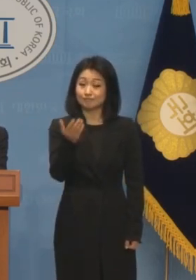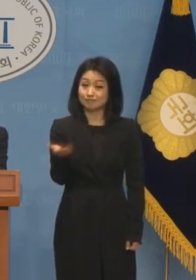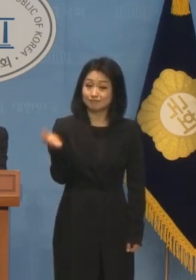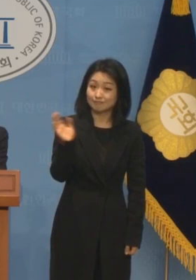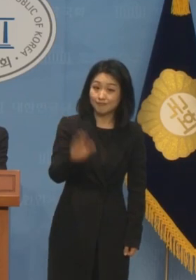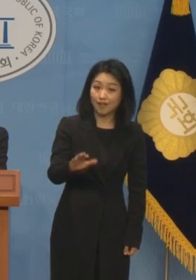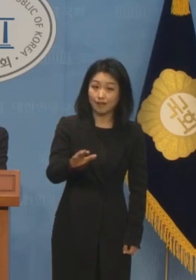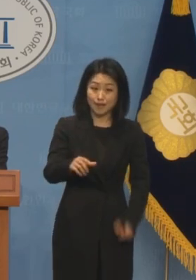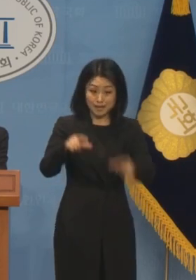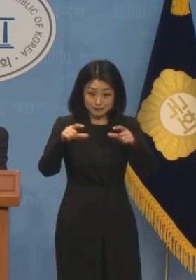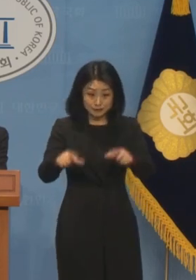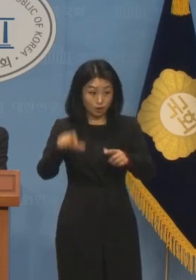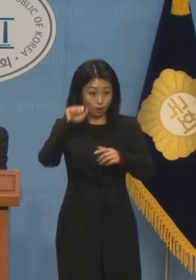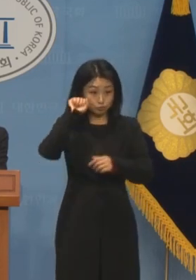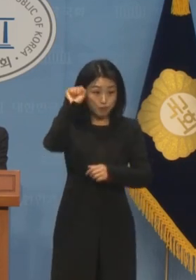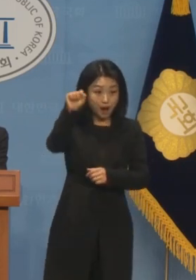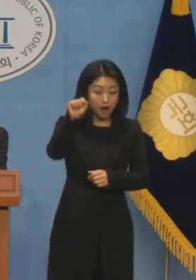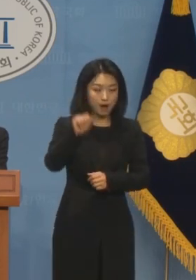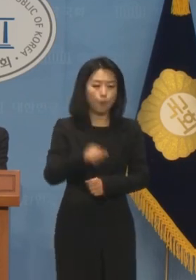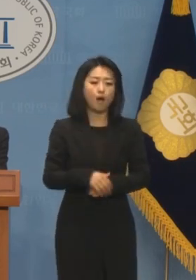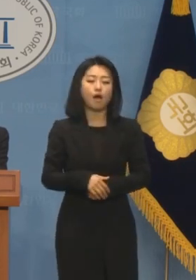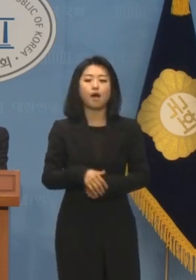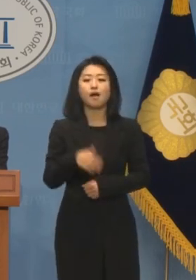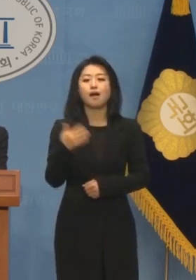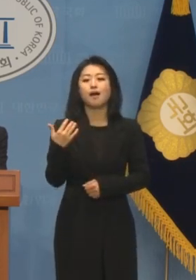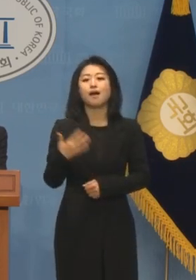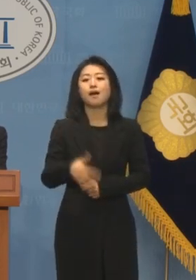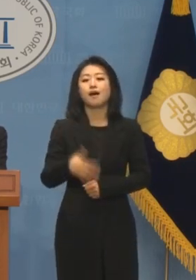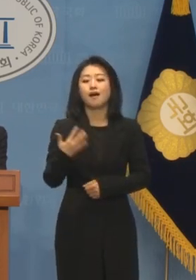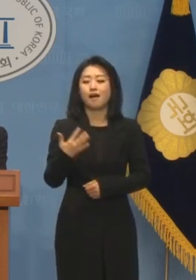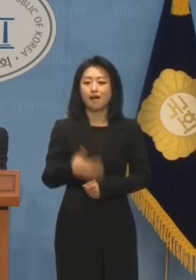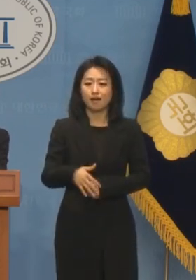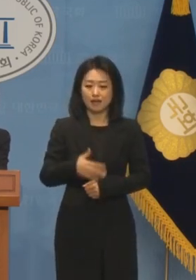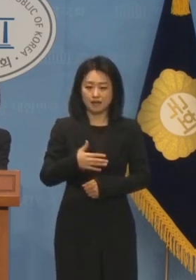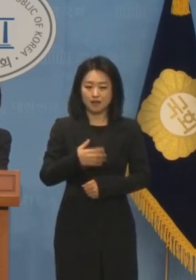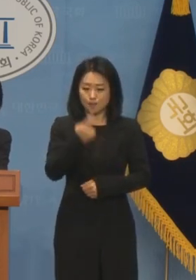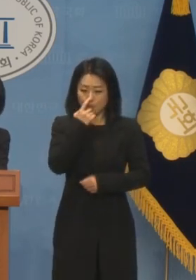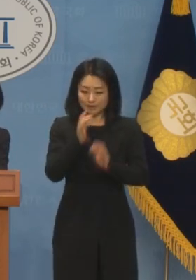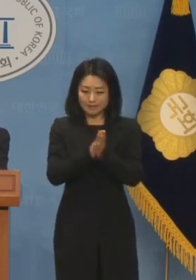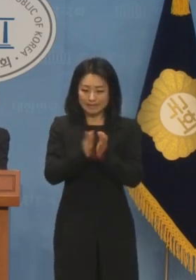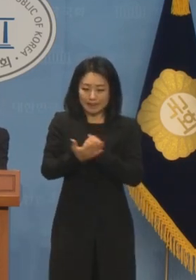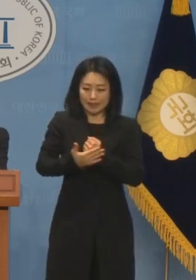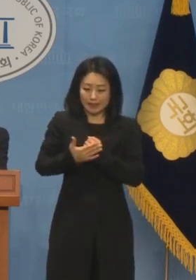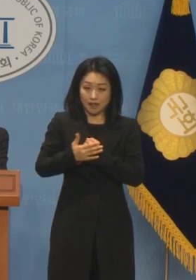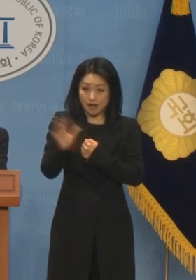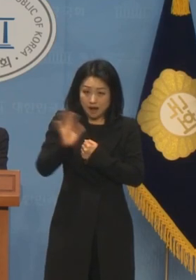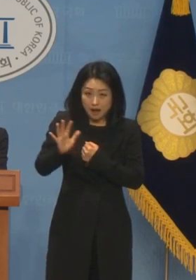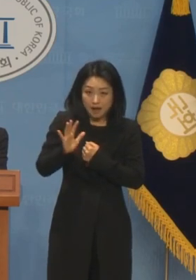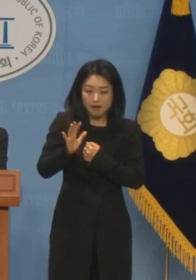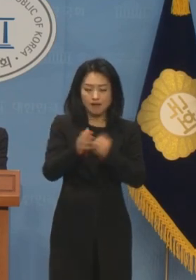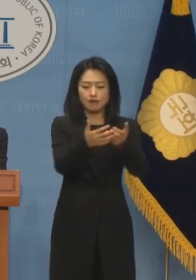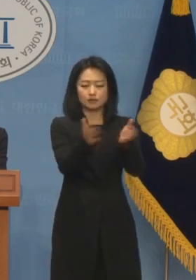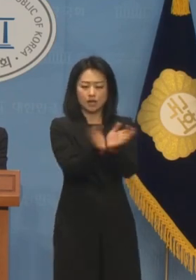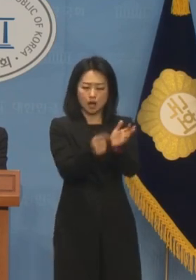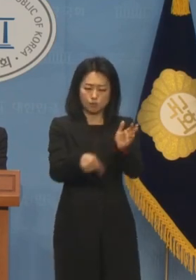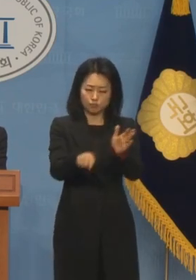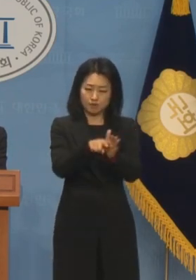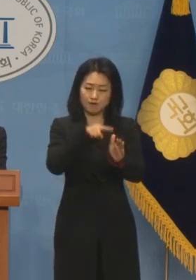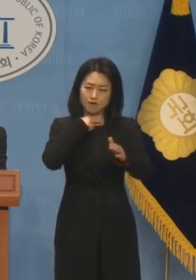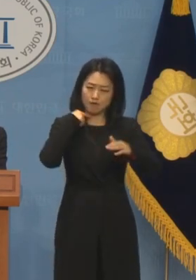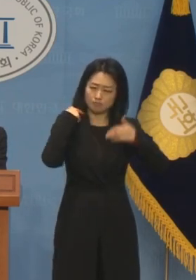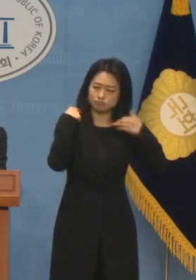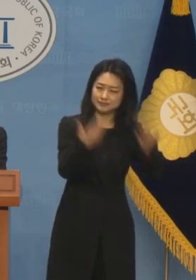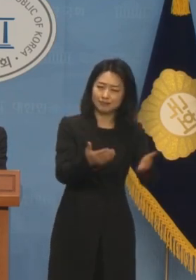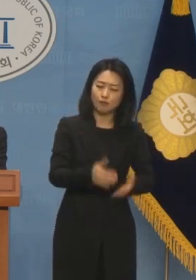그러나 지역구에 출마하는 것을 보고 자신보다는 당을 위해 헌신하는 모습에 또